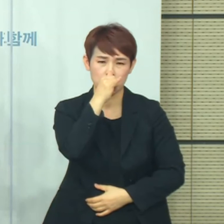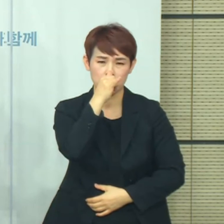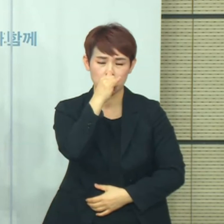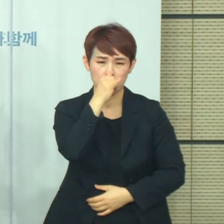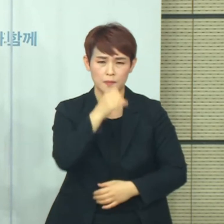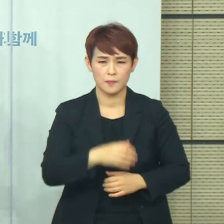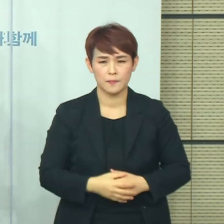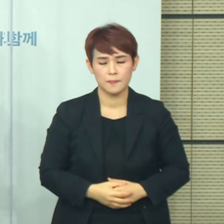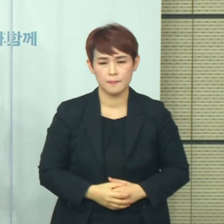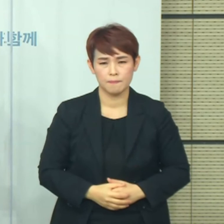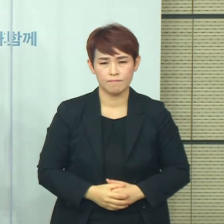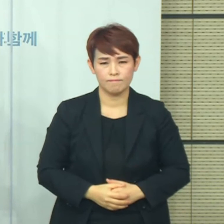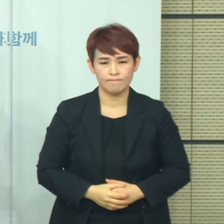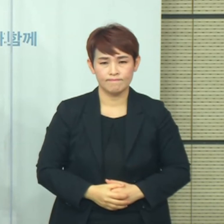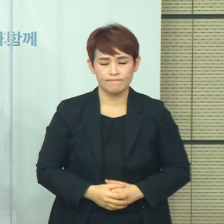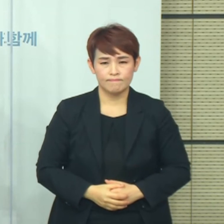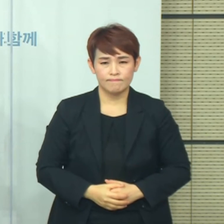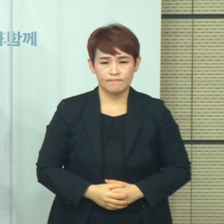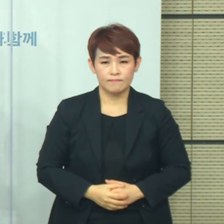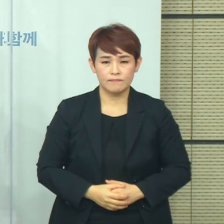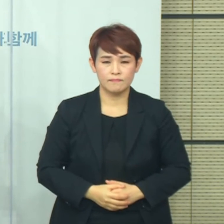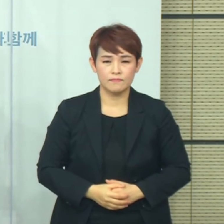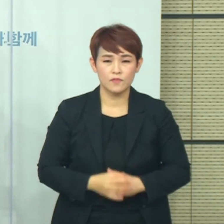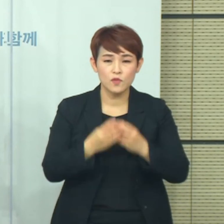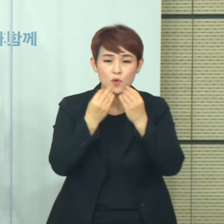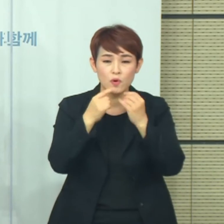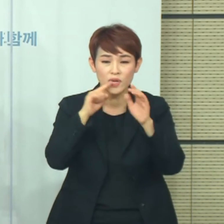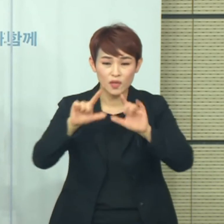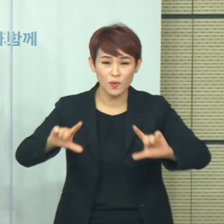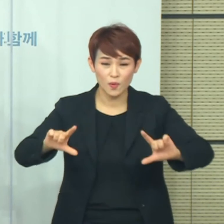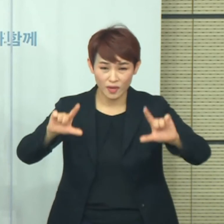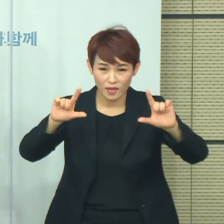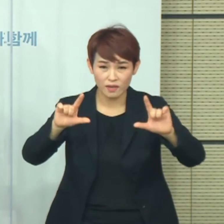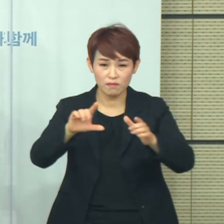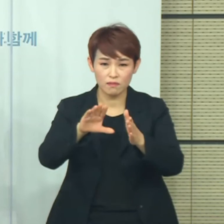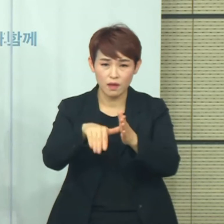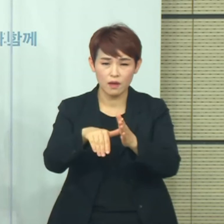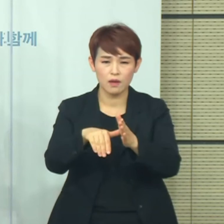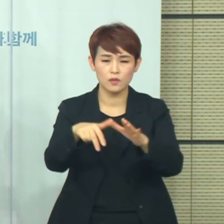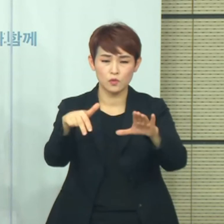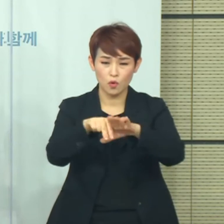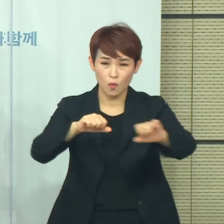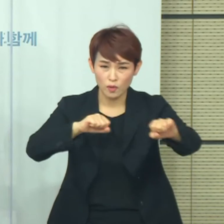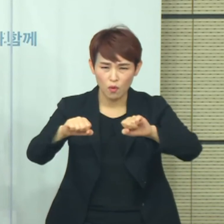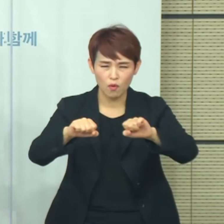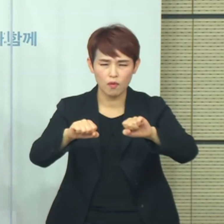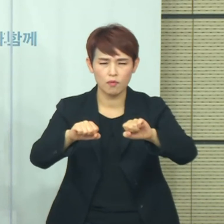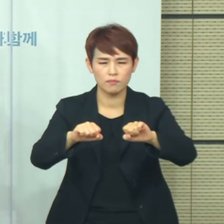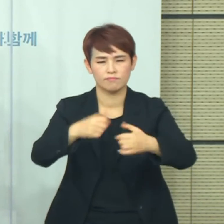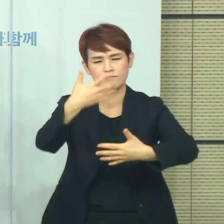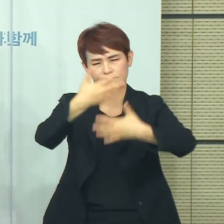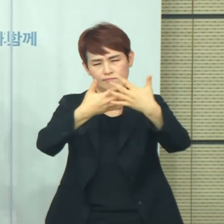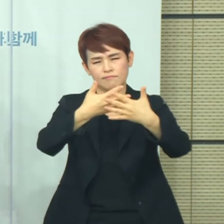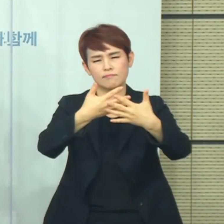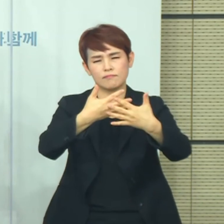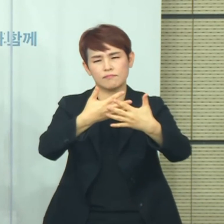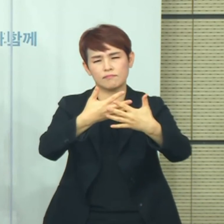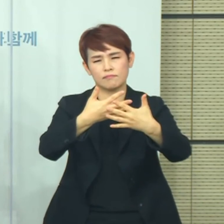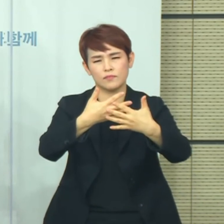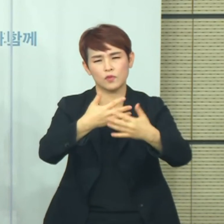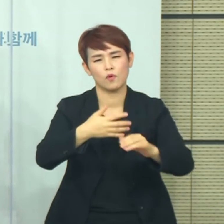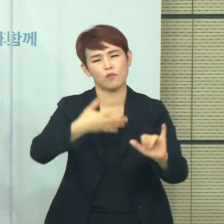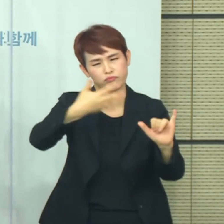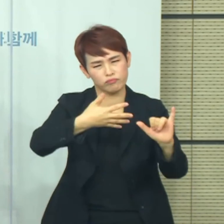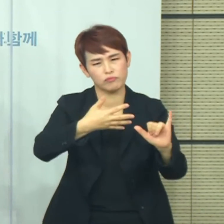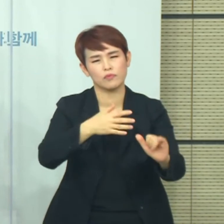없습니다. 특히 주말을 맞이하여 종교활동은 비대면으로 실시해 주시고 함께